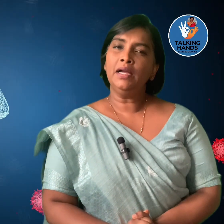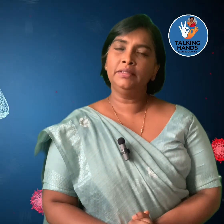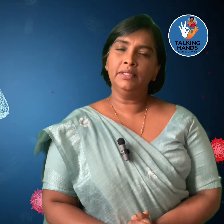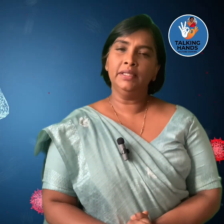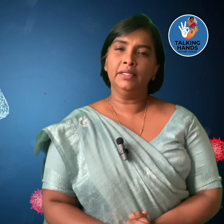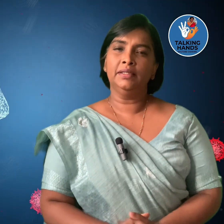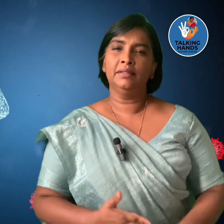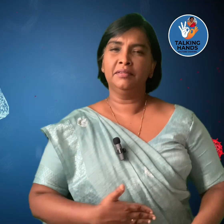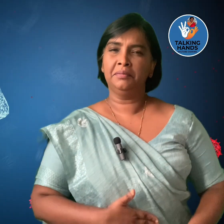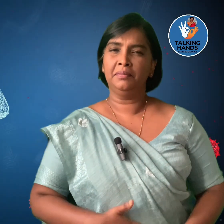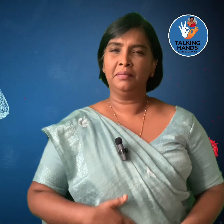පාචය.